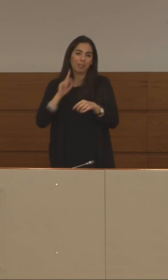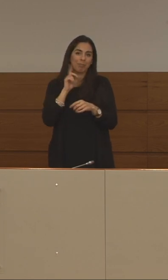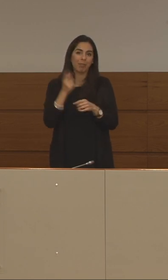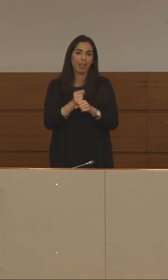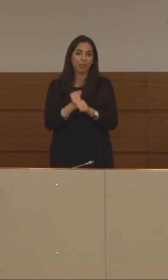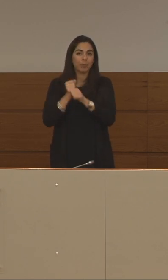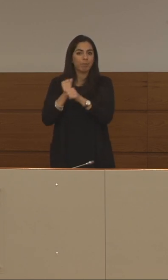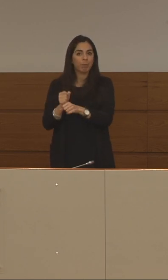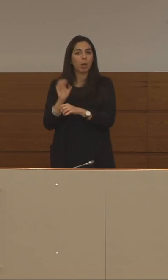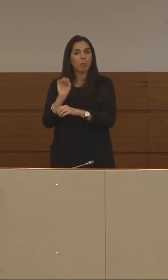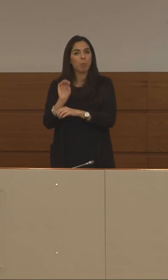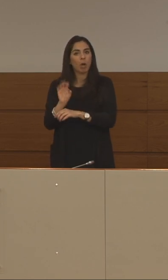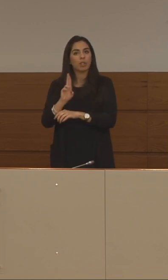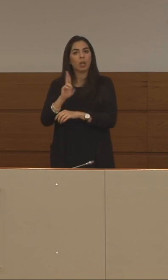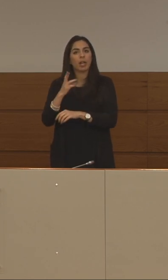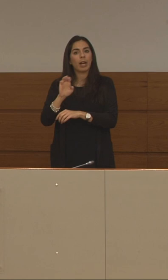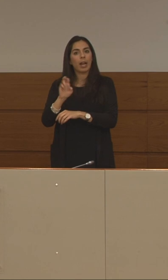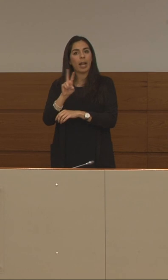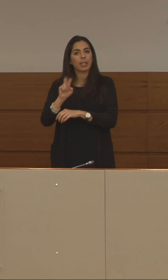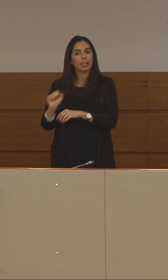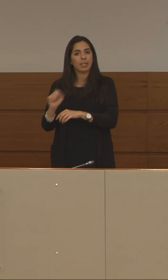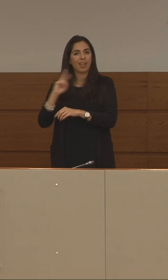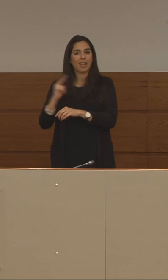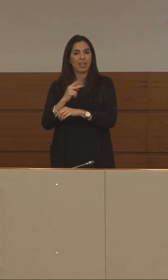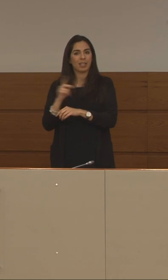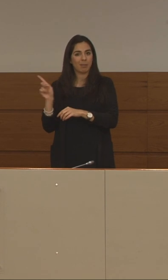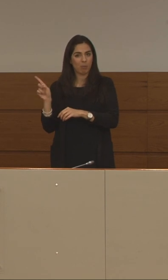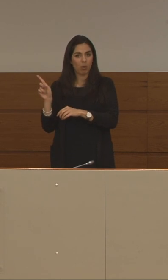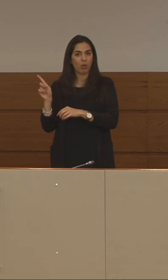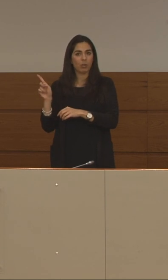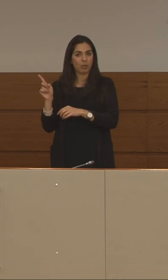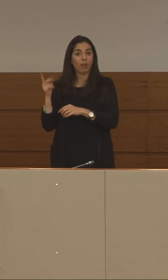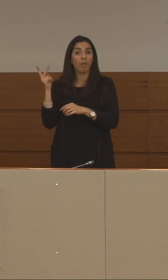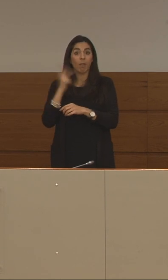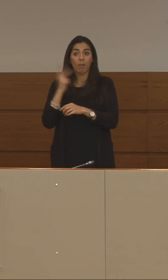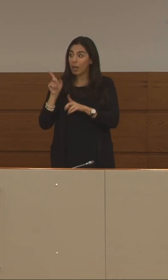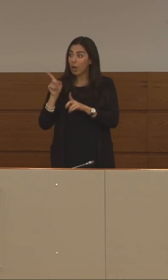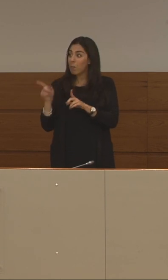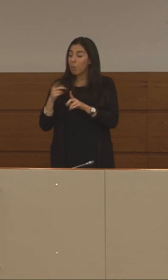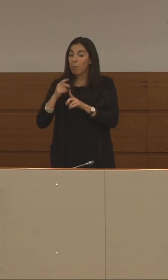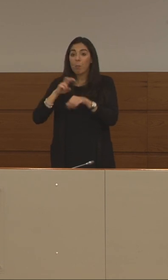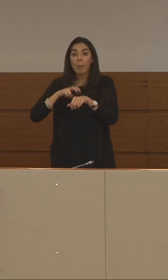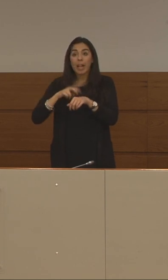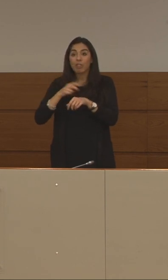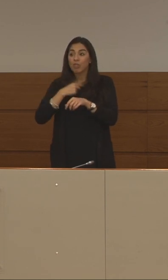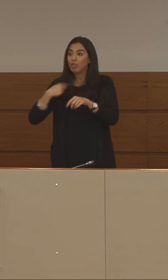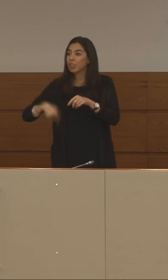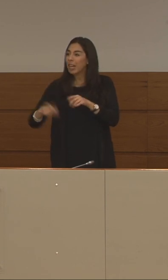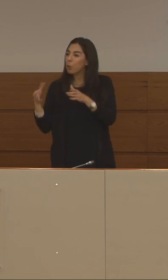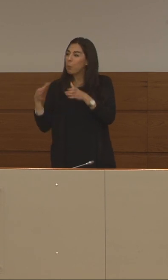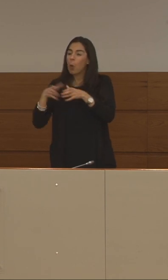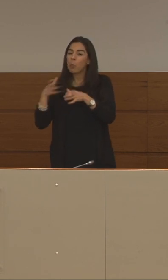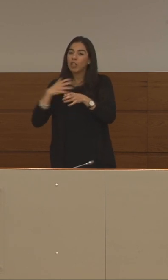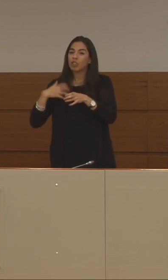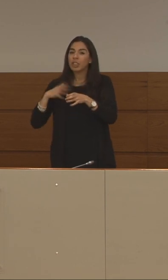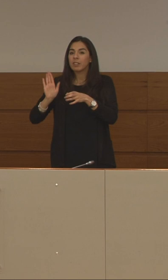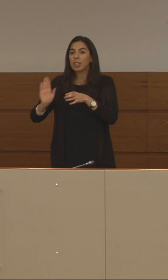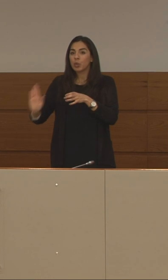al professore rezza di quello che può essere il rapporto tra comunità scientifica